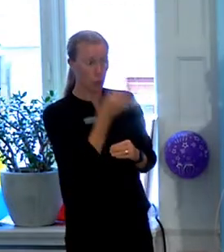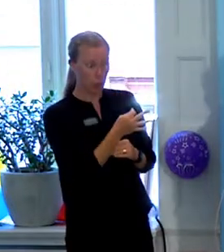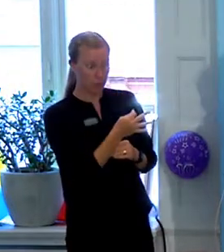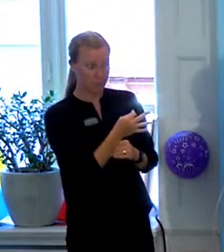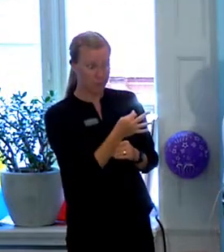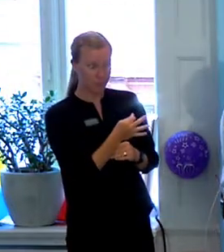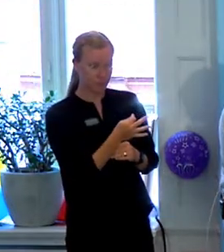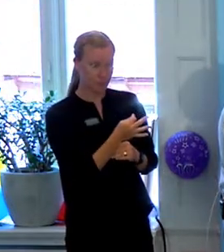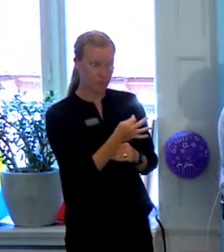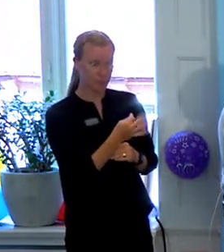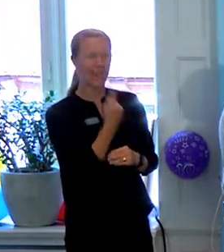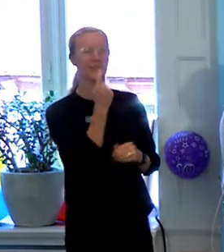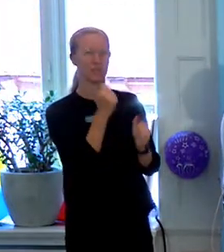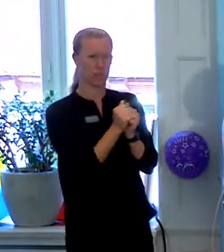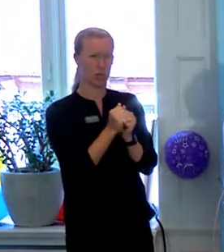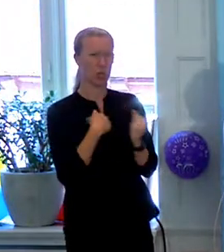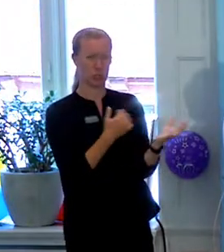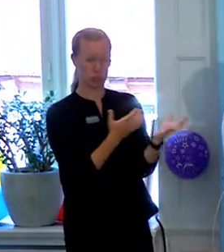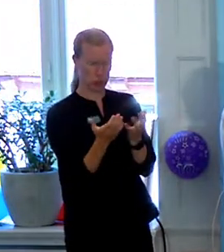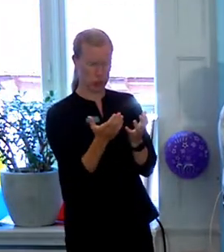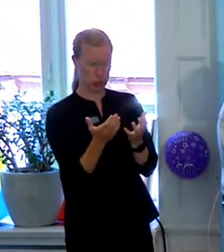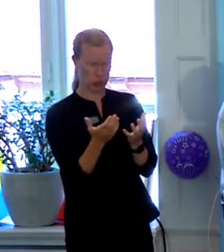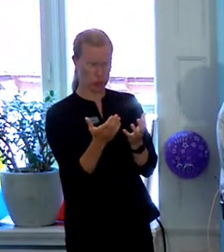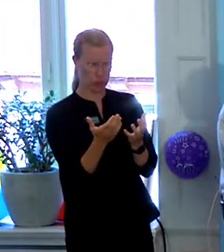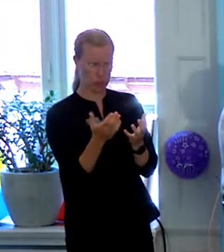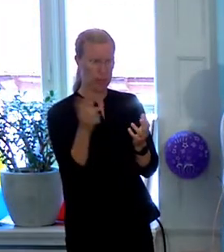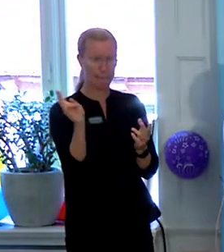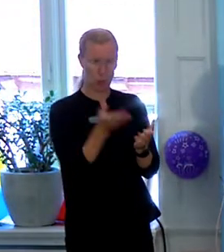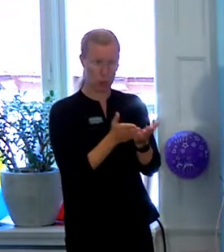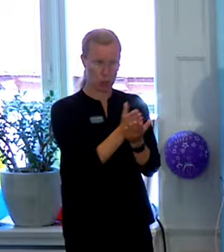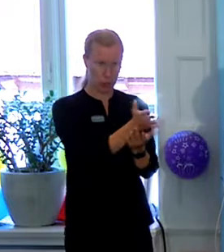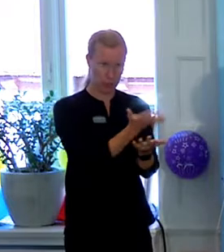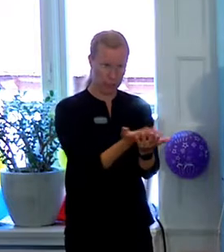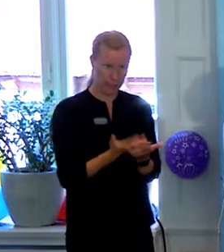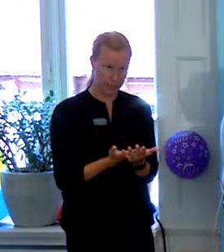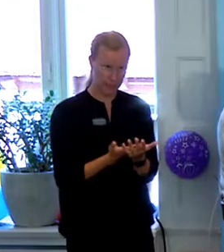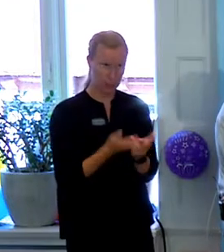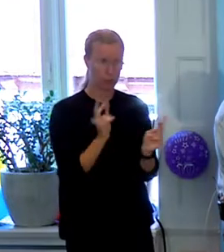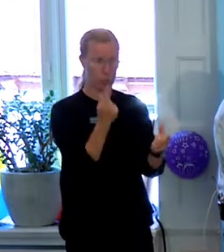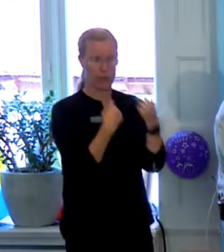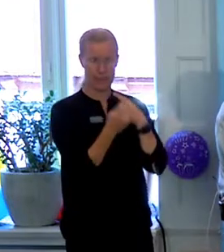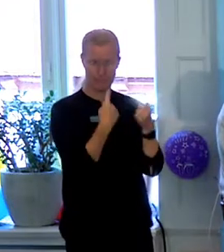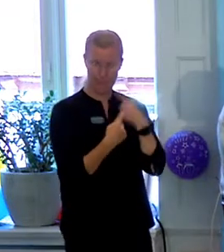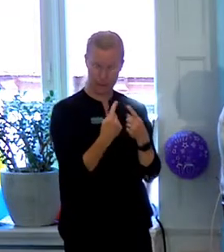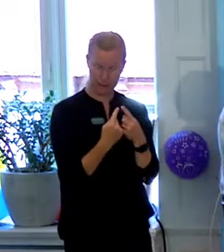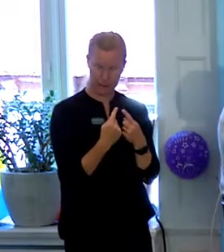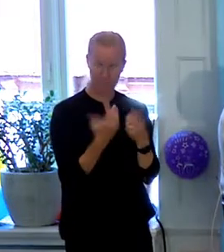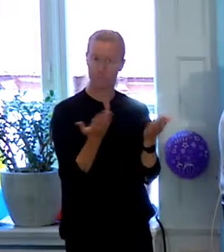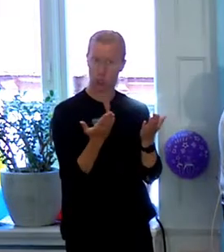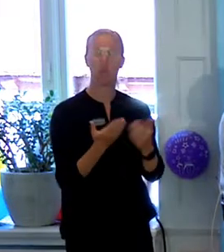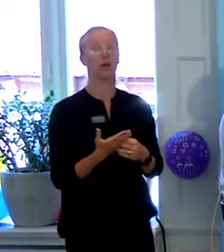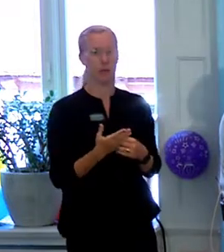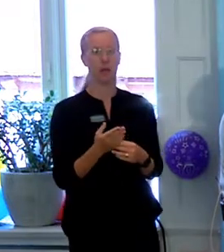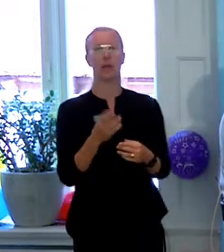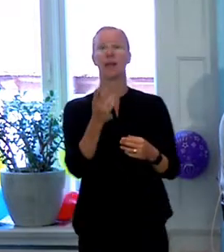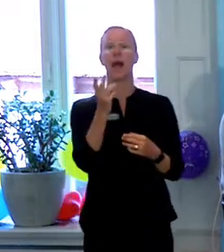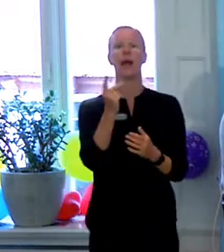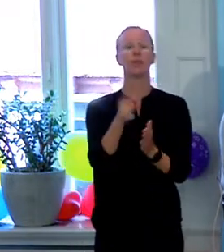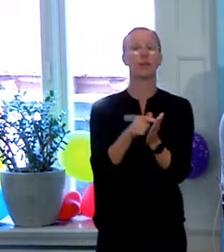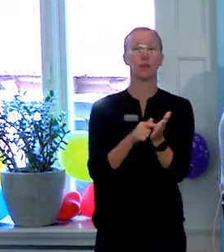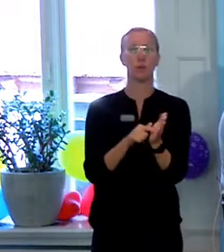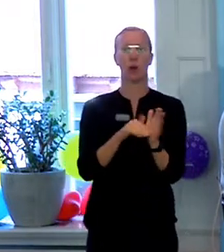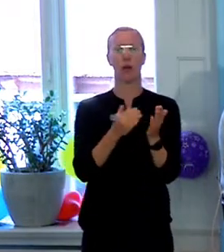En sak saknar jag väldigt mycket i både kartläggningar och debatter. Och det är ett annan